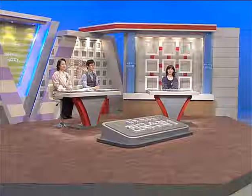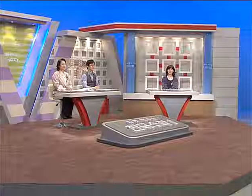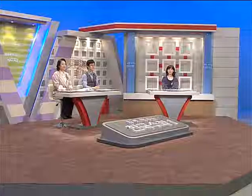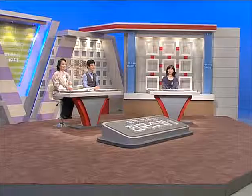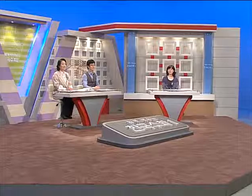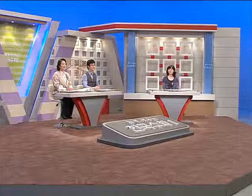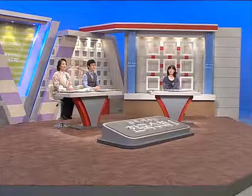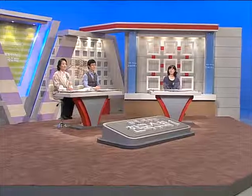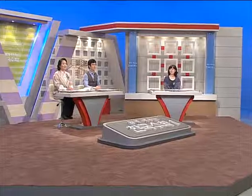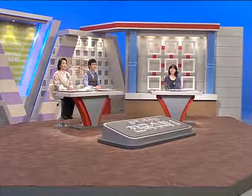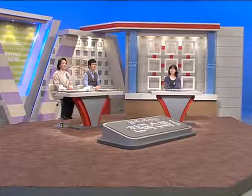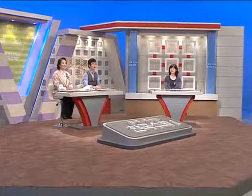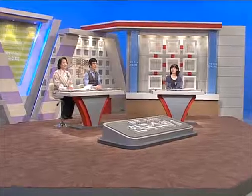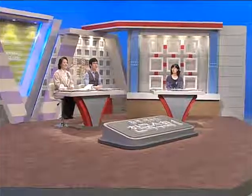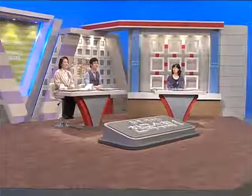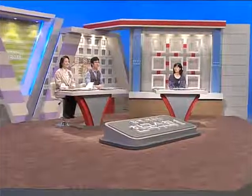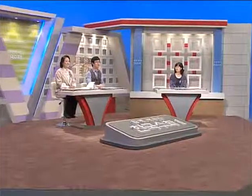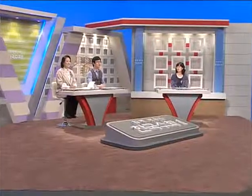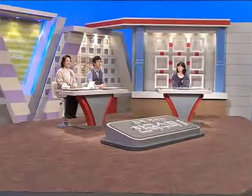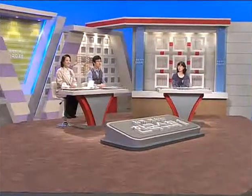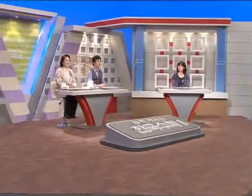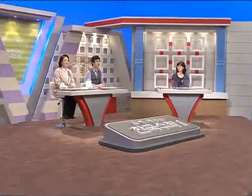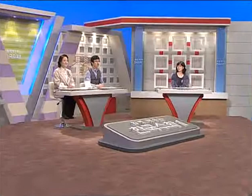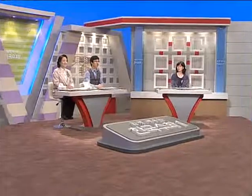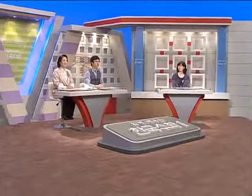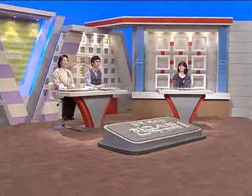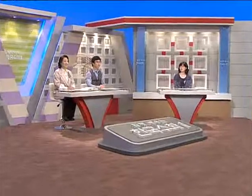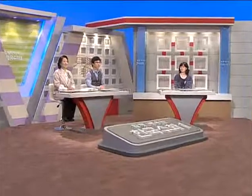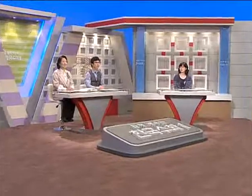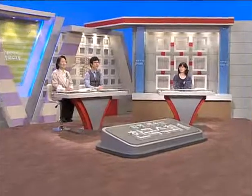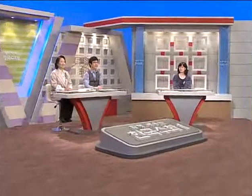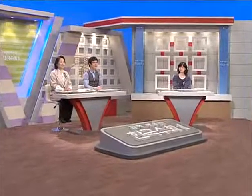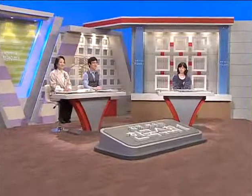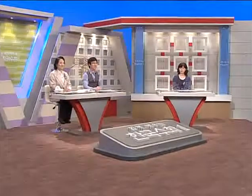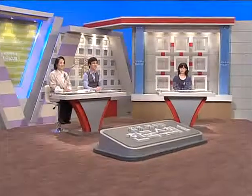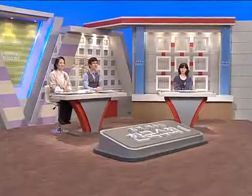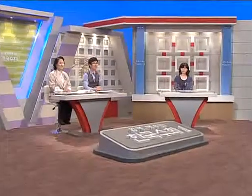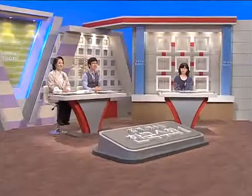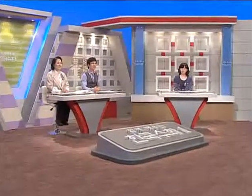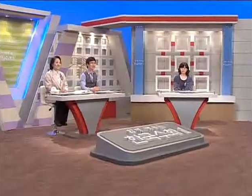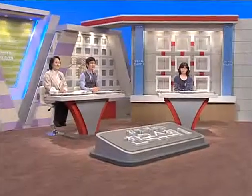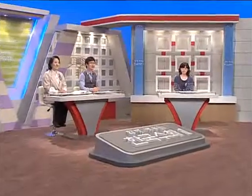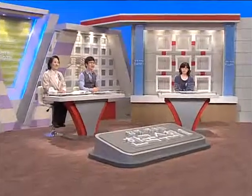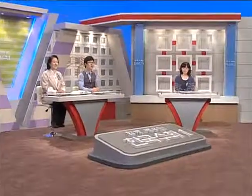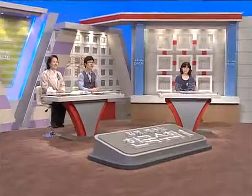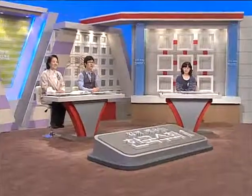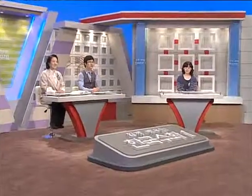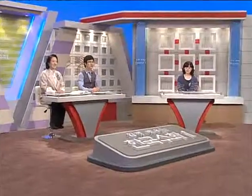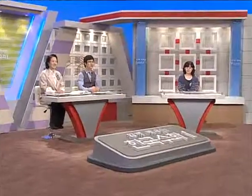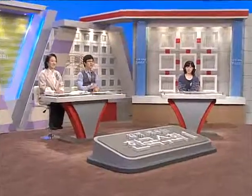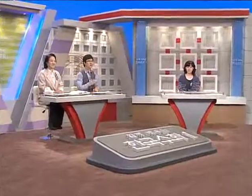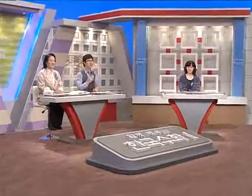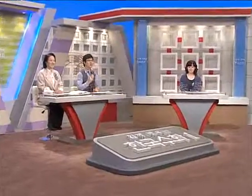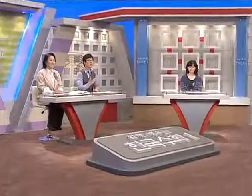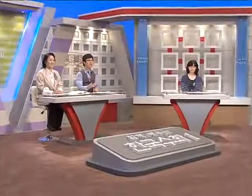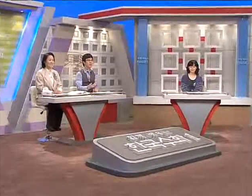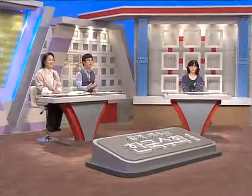네, 복습 열심히 해주시는 여러분들 모습 보니까 참 많이 흐뭇합니다. 저희가 알려드린 내용이랑